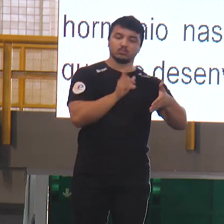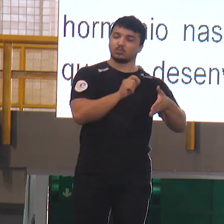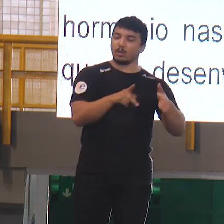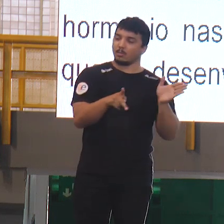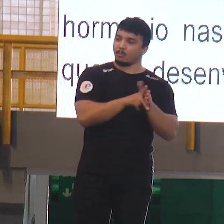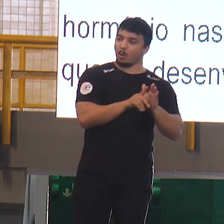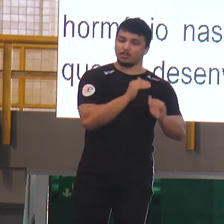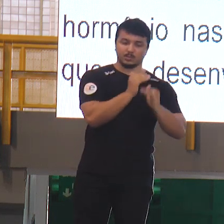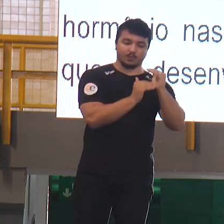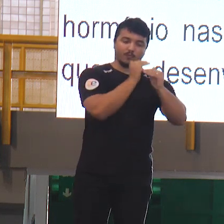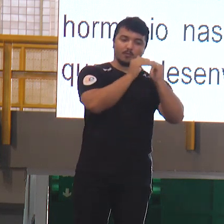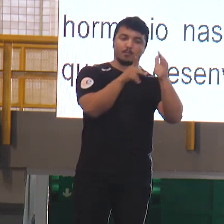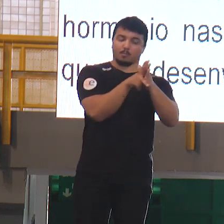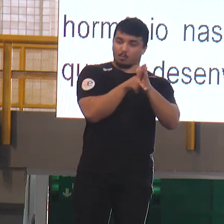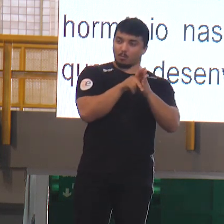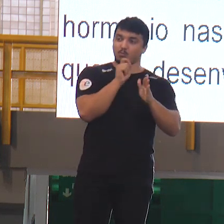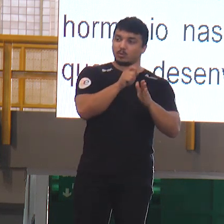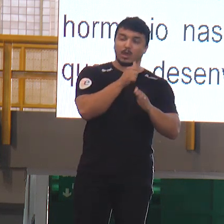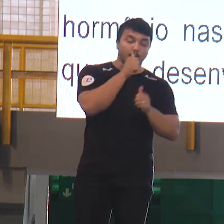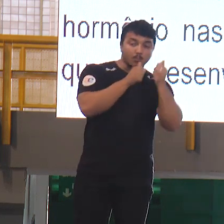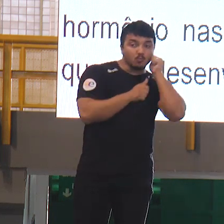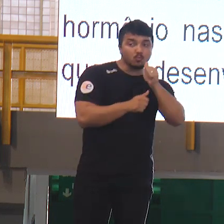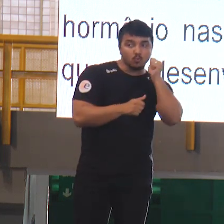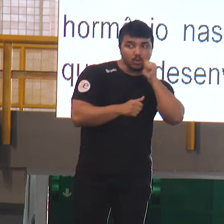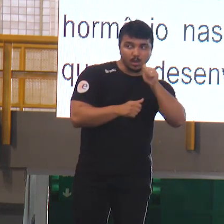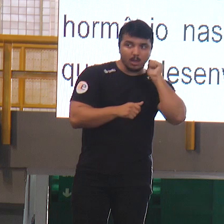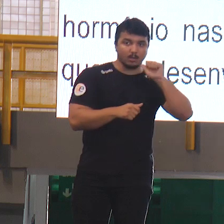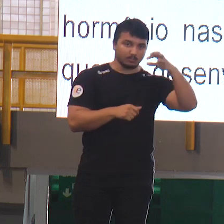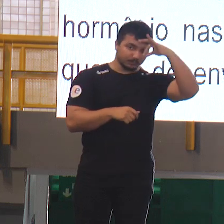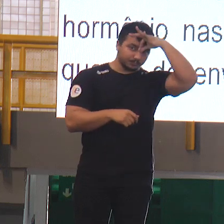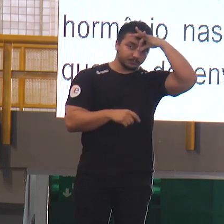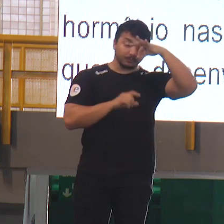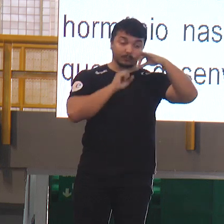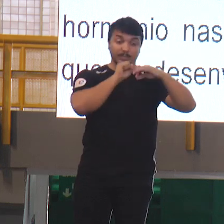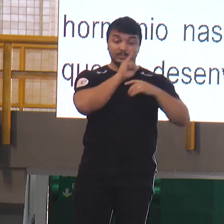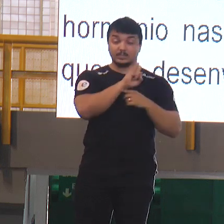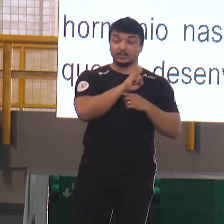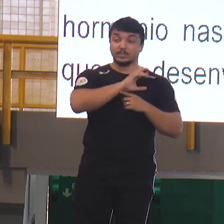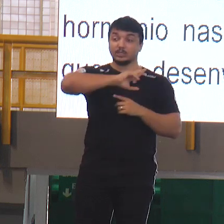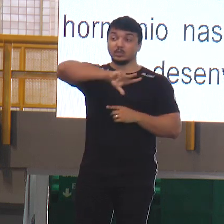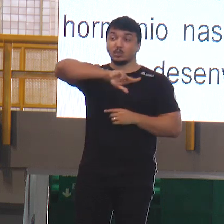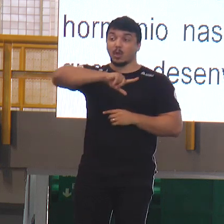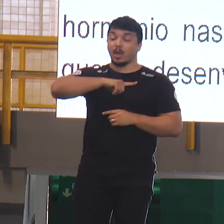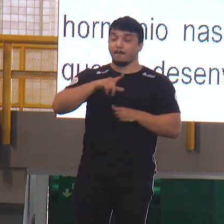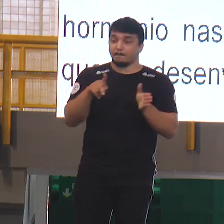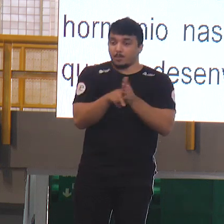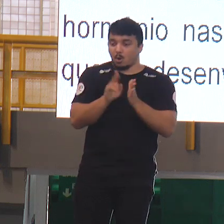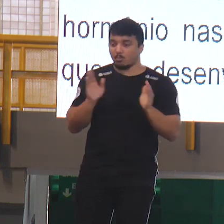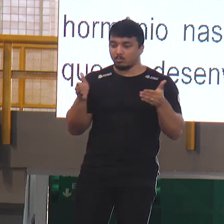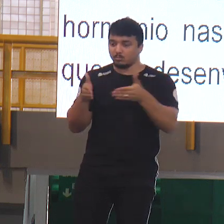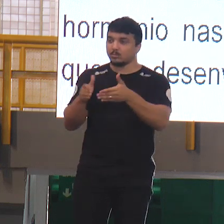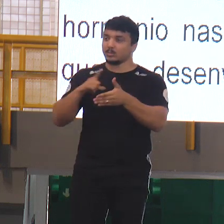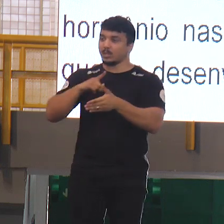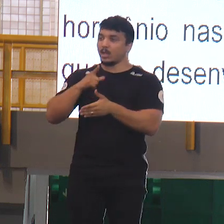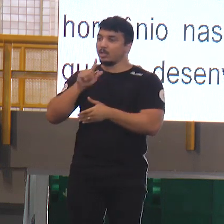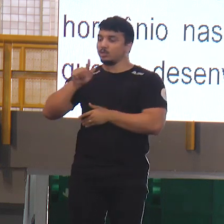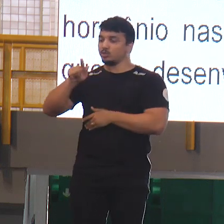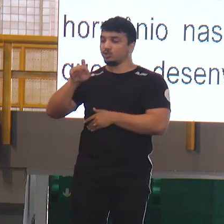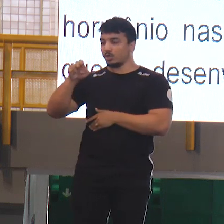ela desenvolva-se para o sexo feminino. Caso o gene esteja